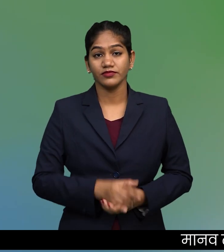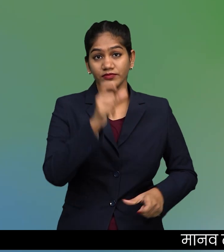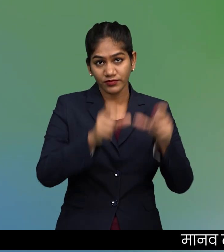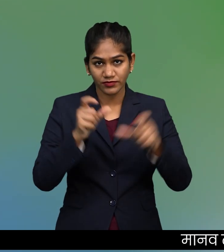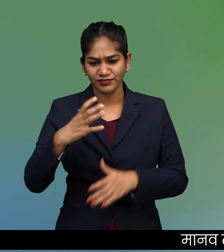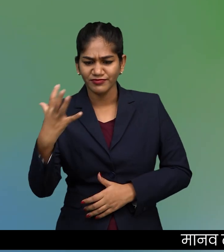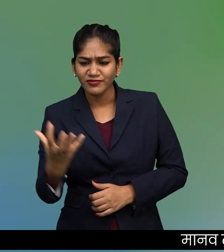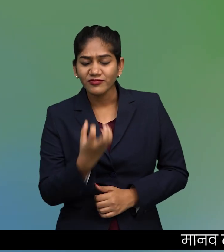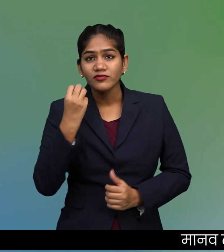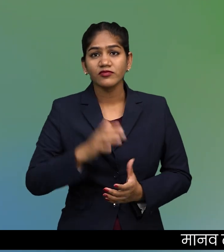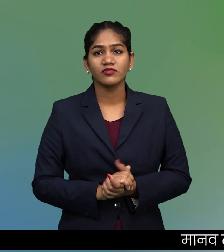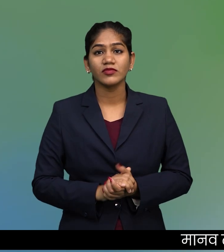मानव त्यापासून क्लोरीन,